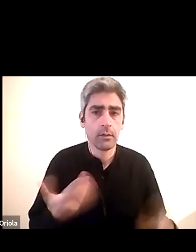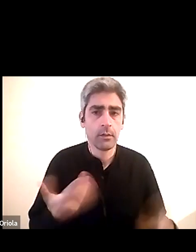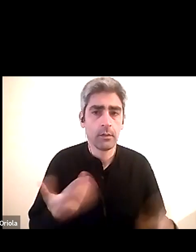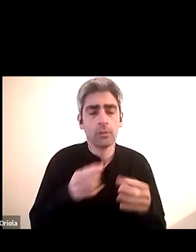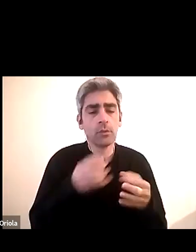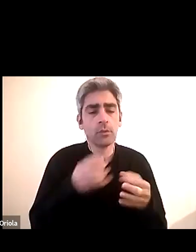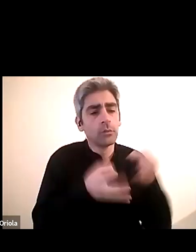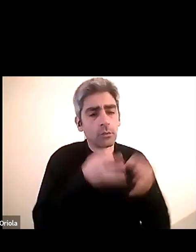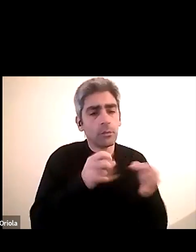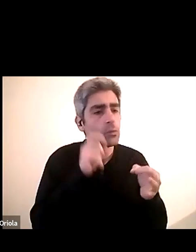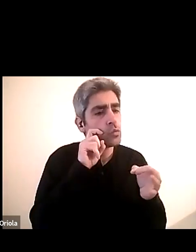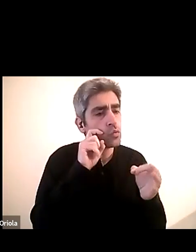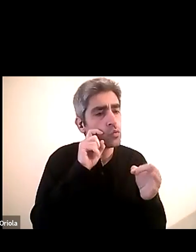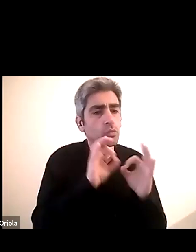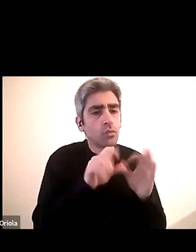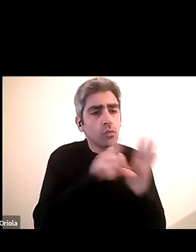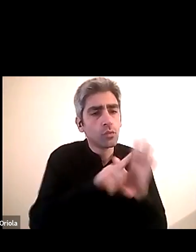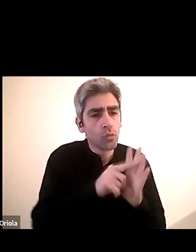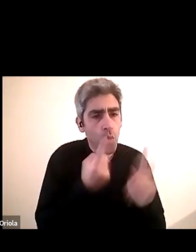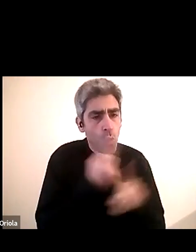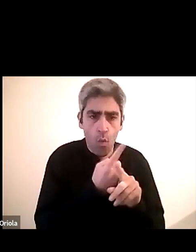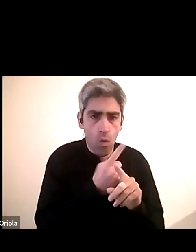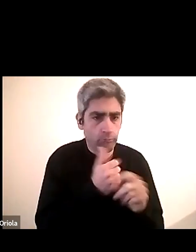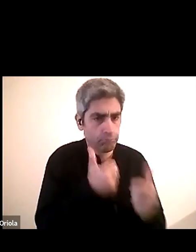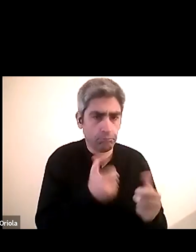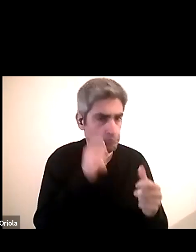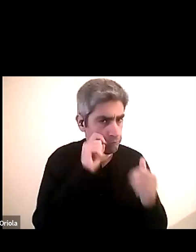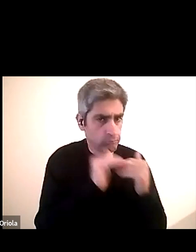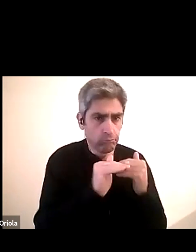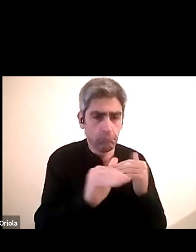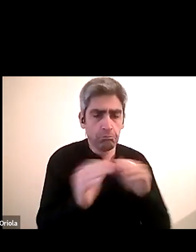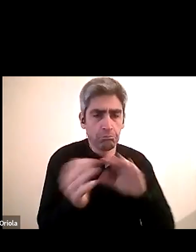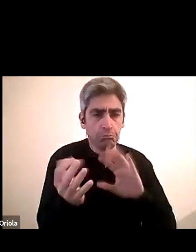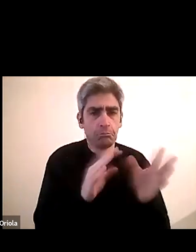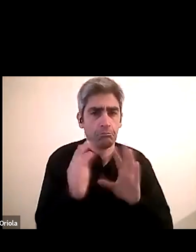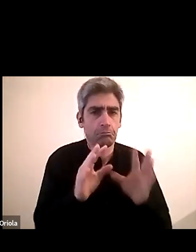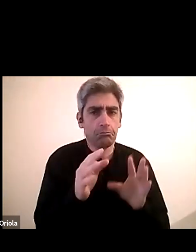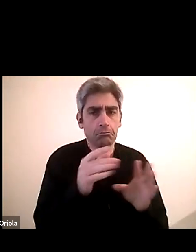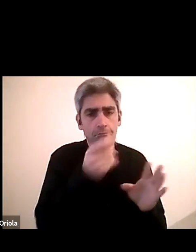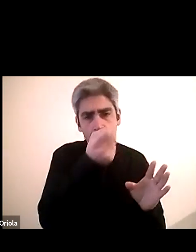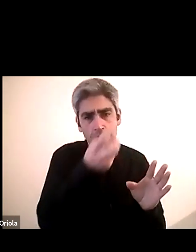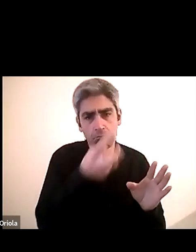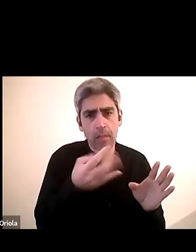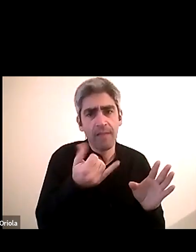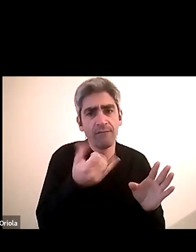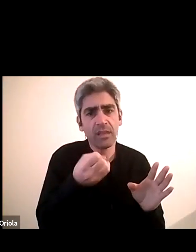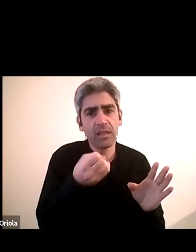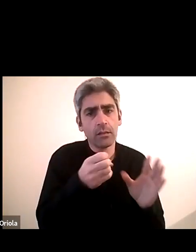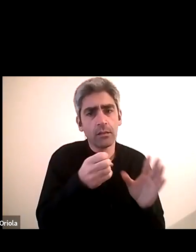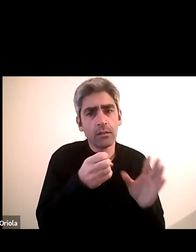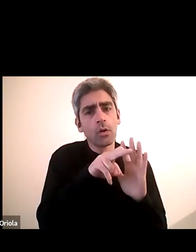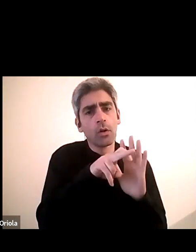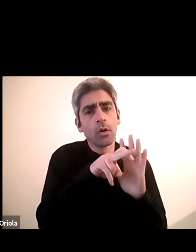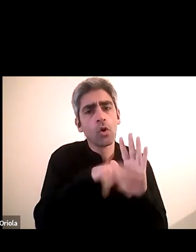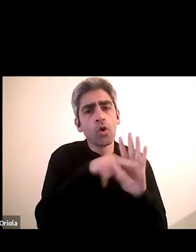jurídico estabilizadíssimo, com, vamos dizer, cerca de 20 normas jurídicas,